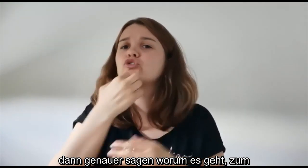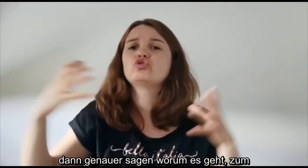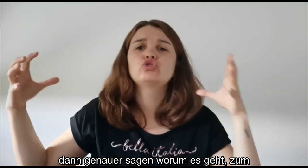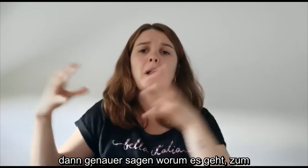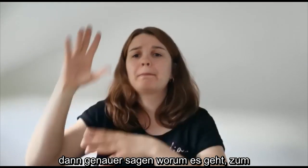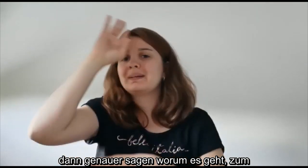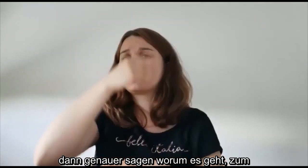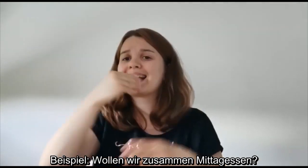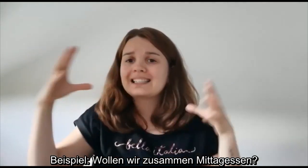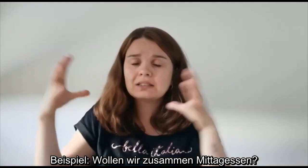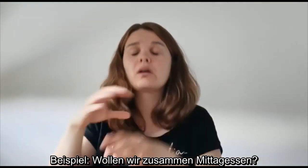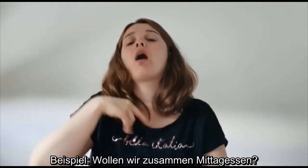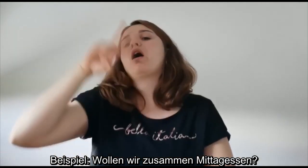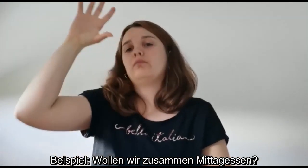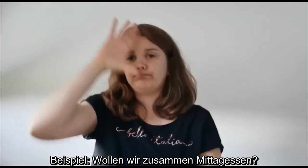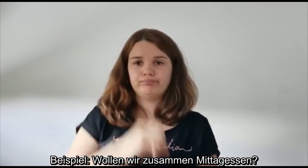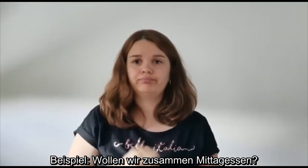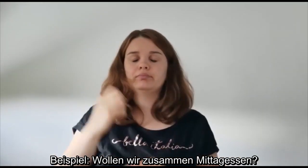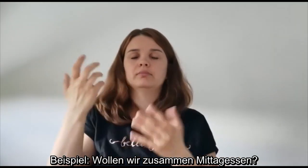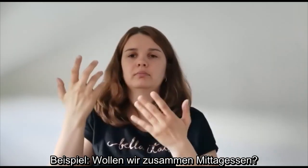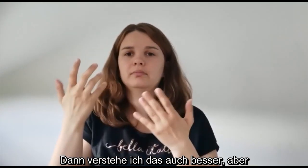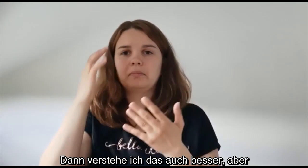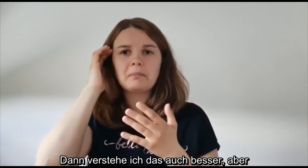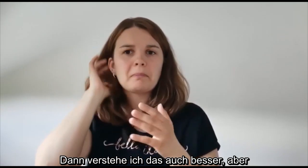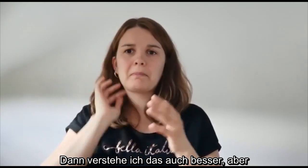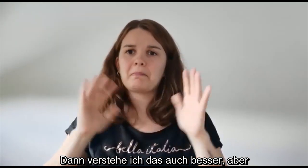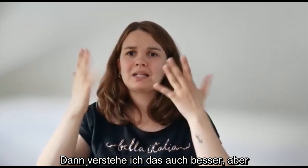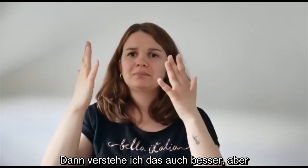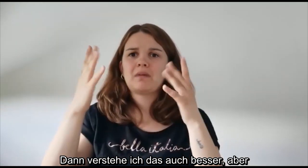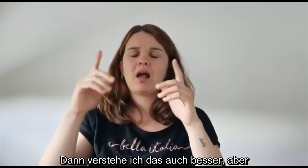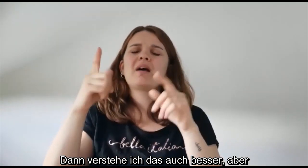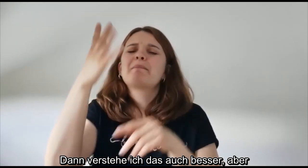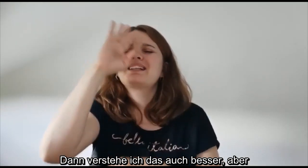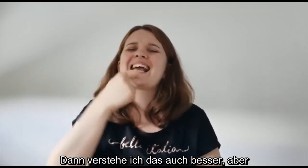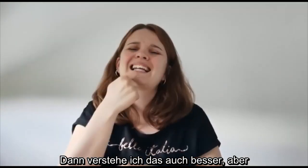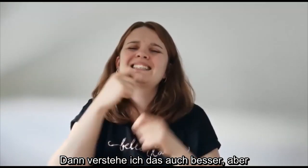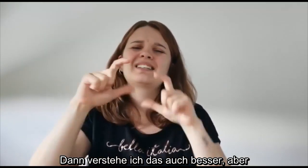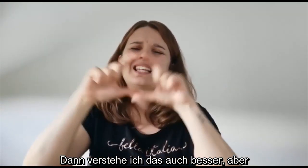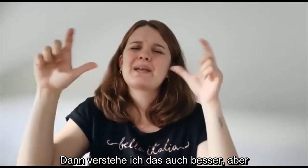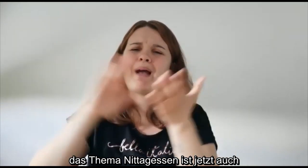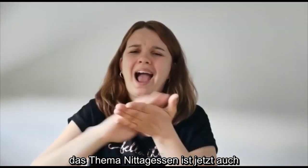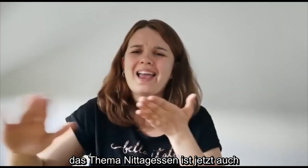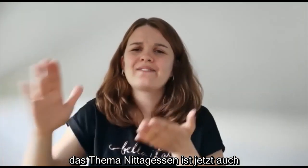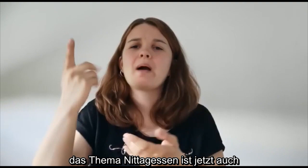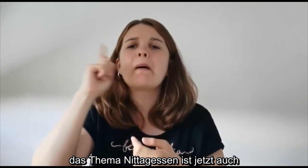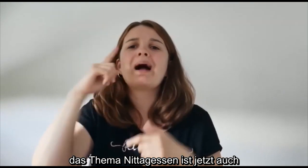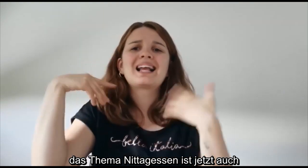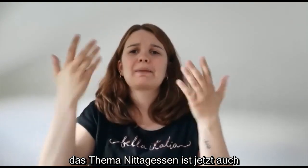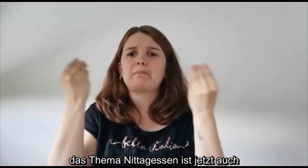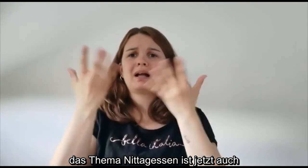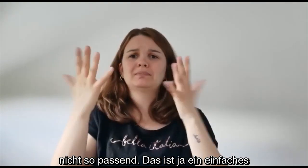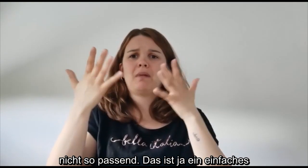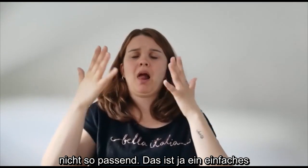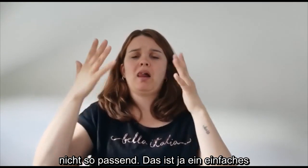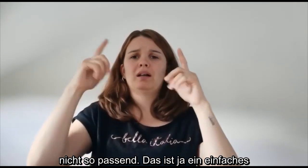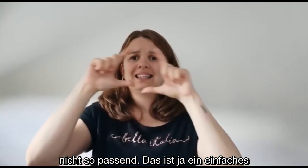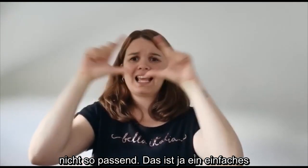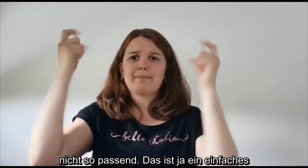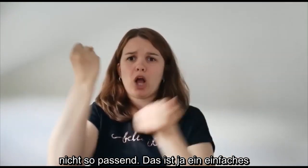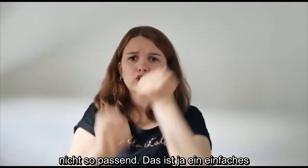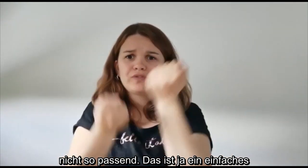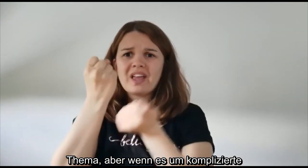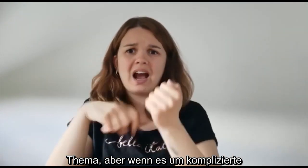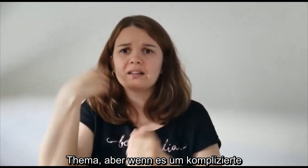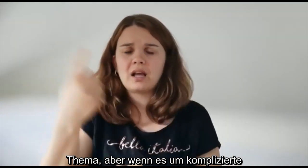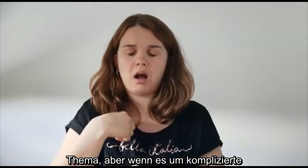worum es geht Zum Beispiel Wollen wir zusammen Mittag essen? Dann verstehe ich das auch besser Aber das Thema Mittagessen ist jetzt auch nicht so passend